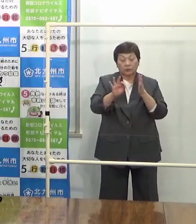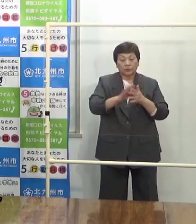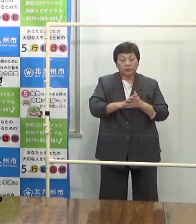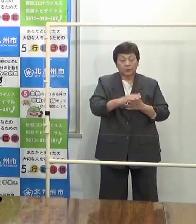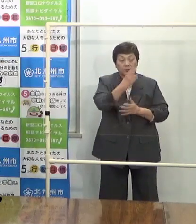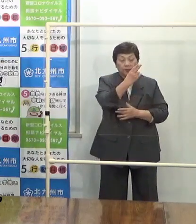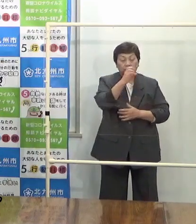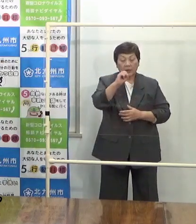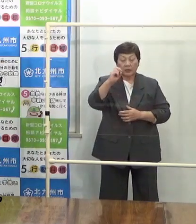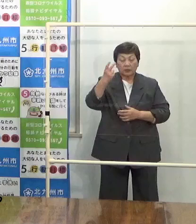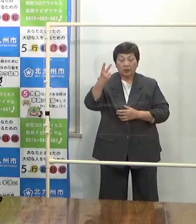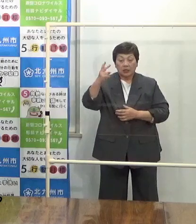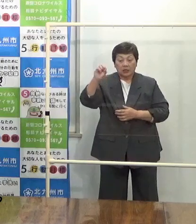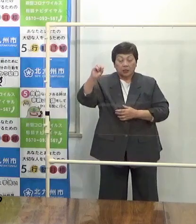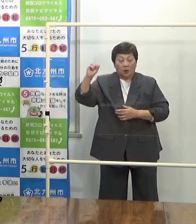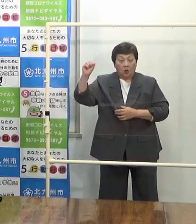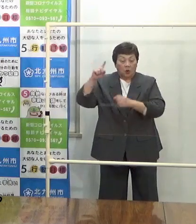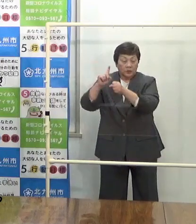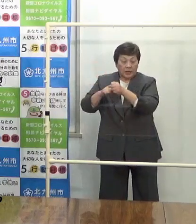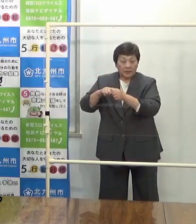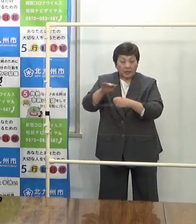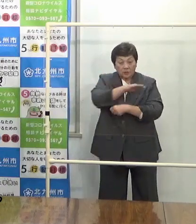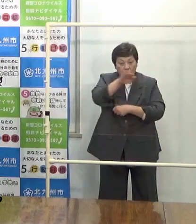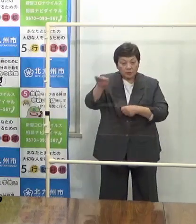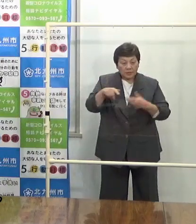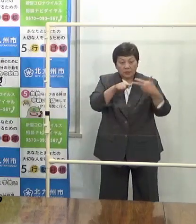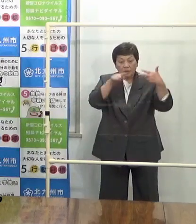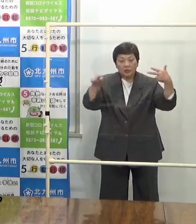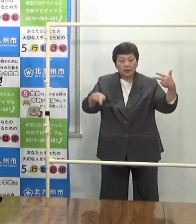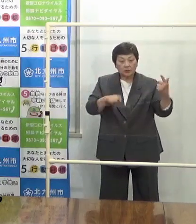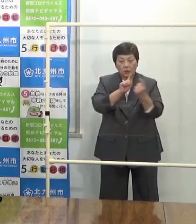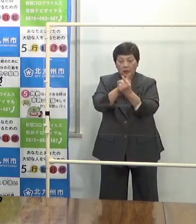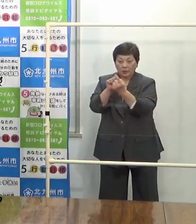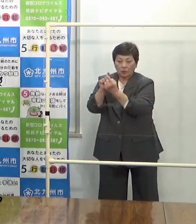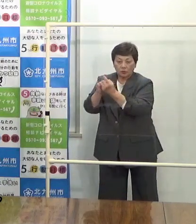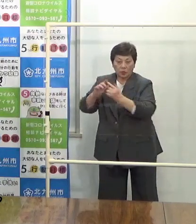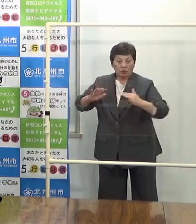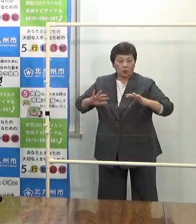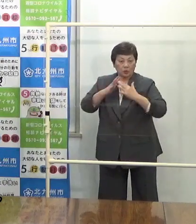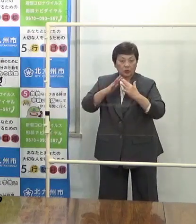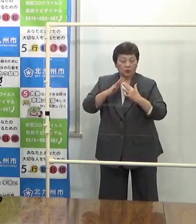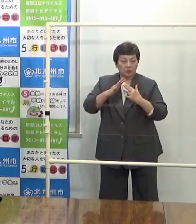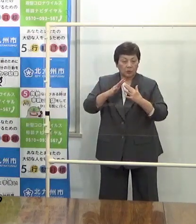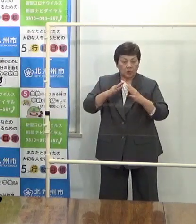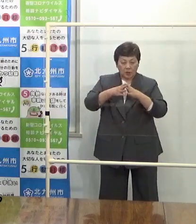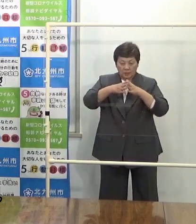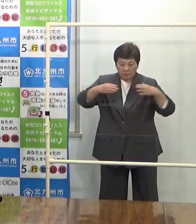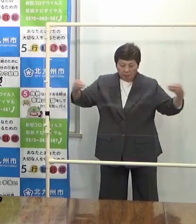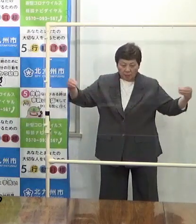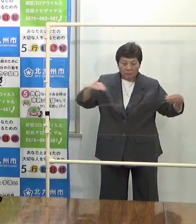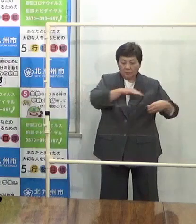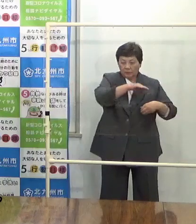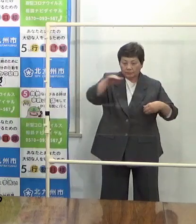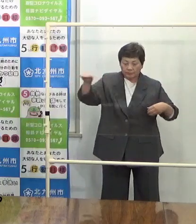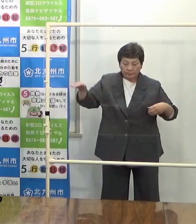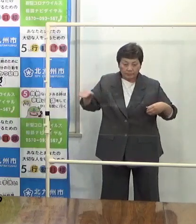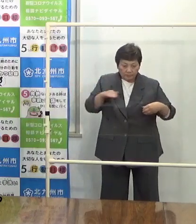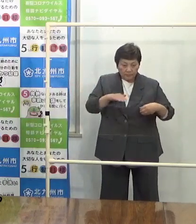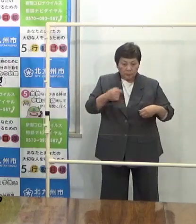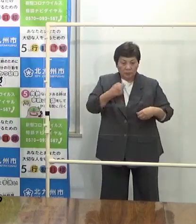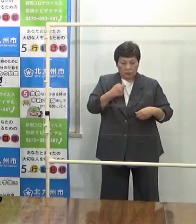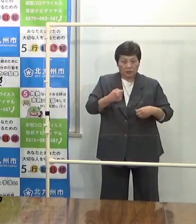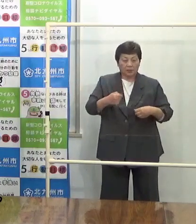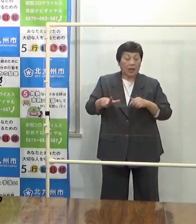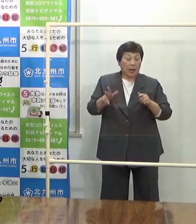に市内再エネを利用して全ての施設を対象とした取り組みは都道府県政令市初めてだと考え聞いております